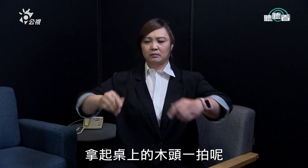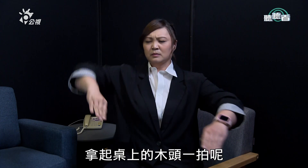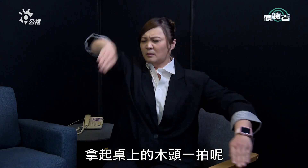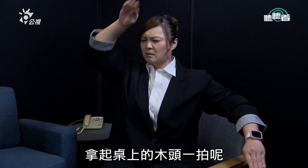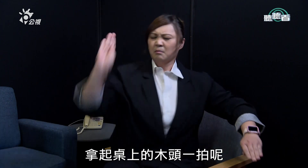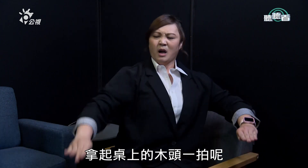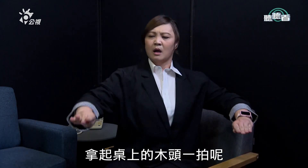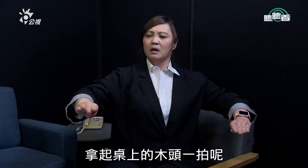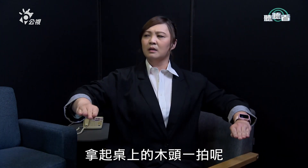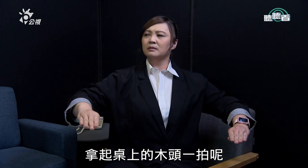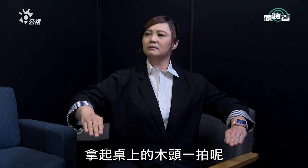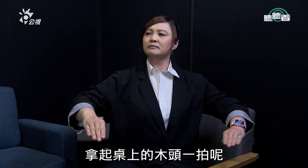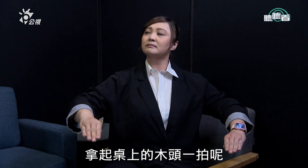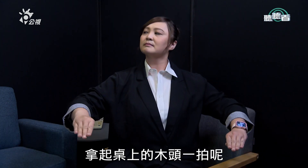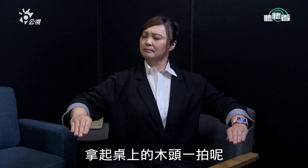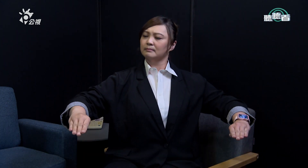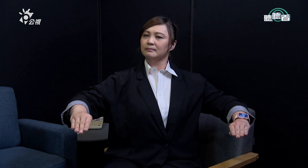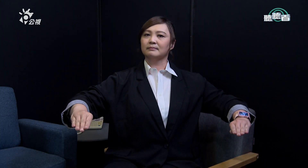木头一拍呢，